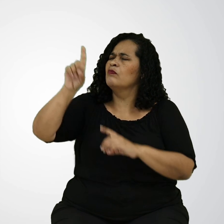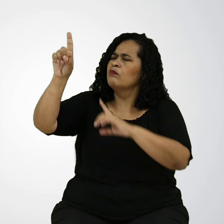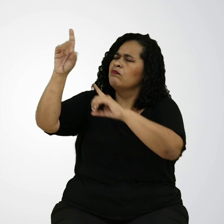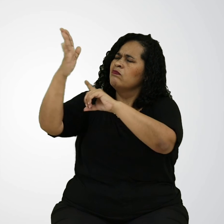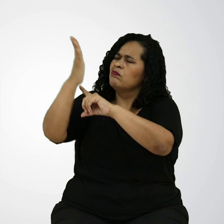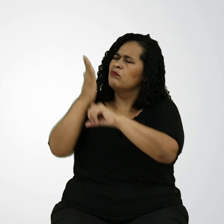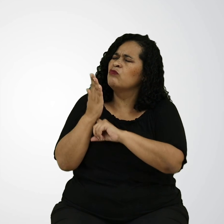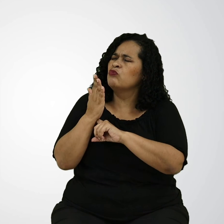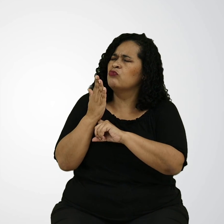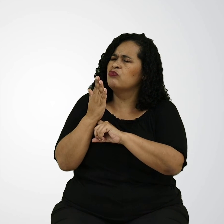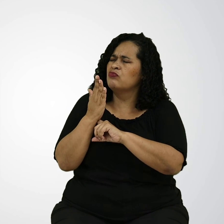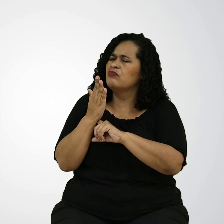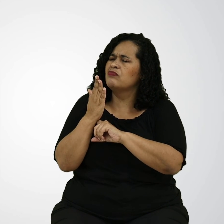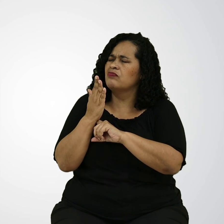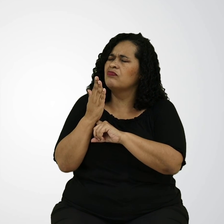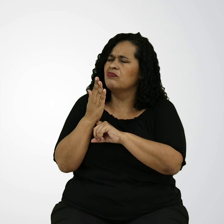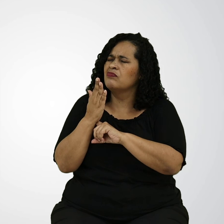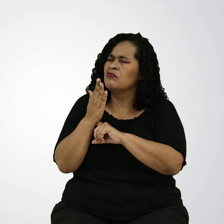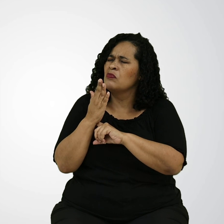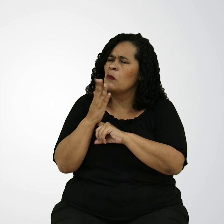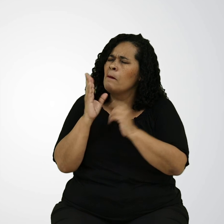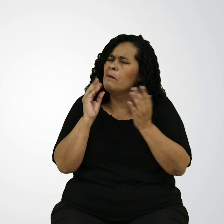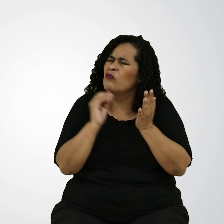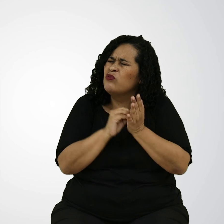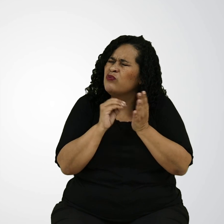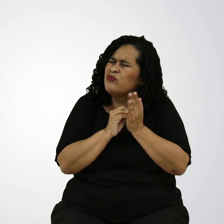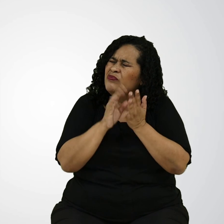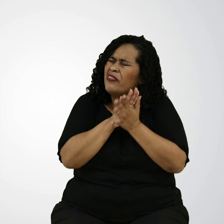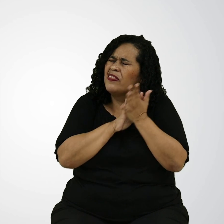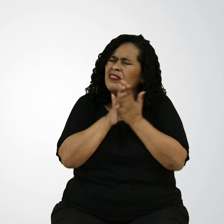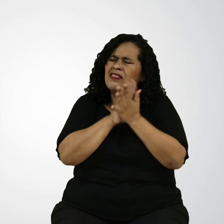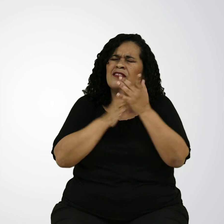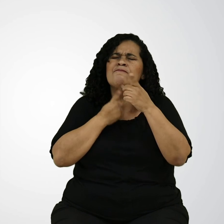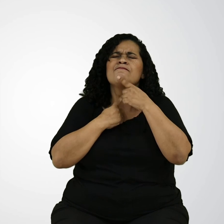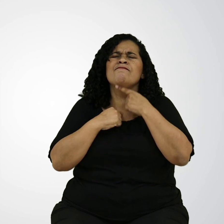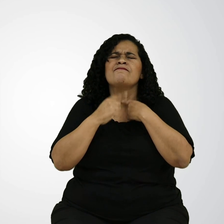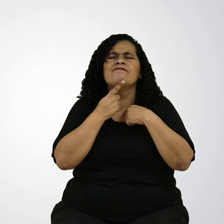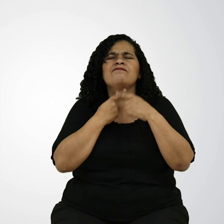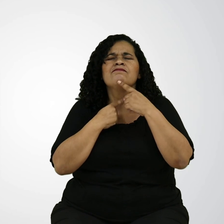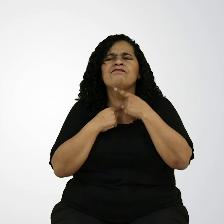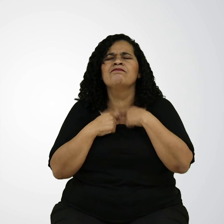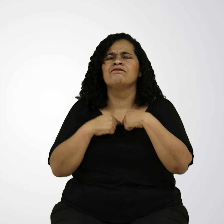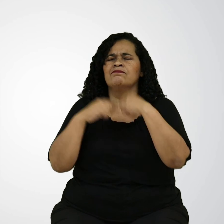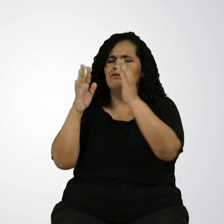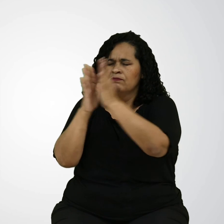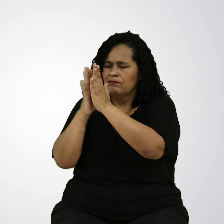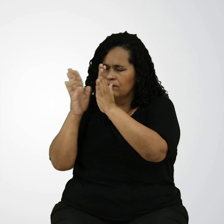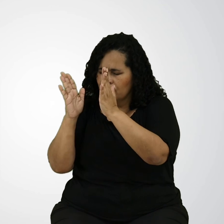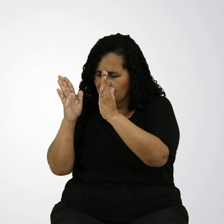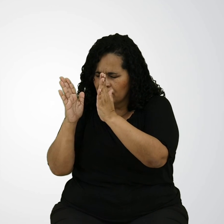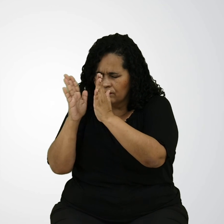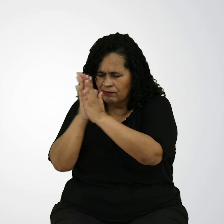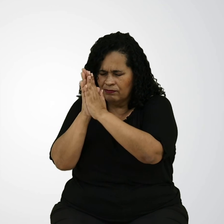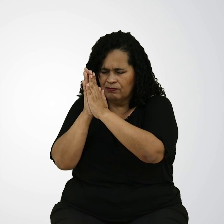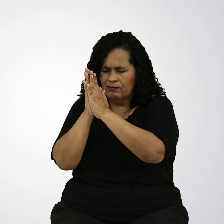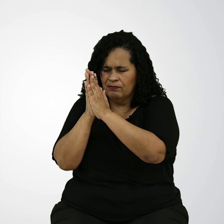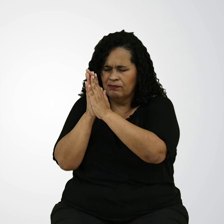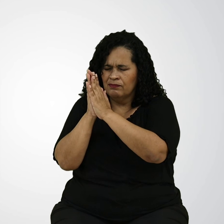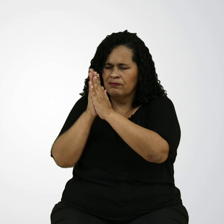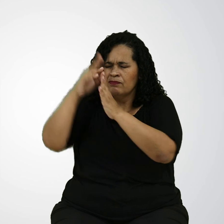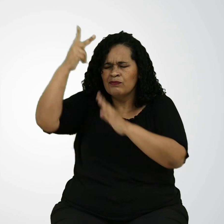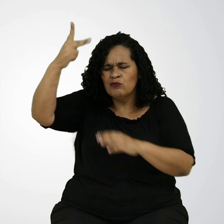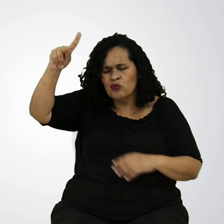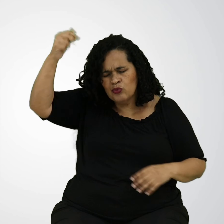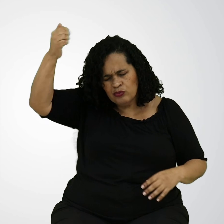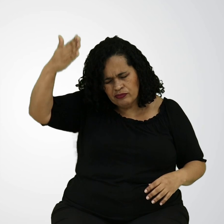ajuda-nos, que nunca falte em nós esse desejo de orar, esse desejo de estar na Tua